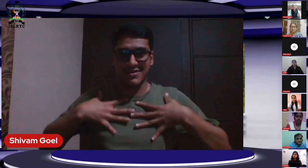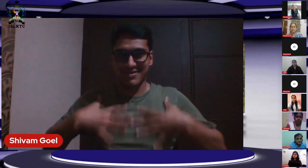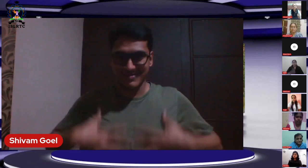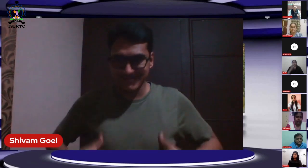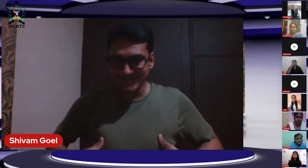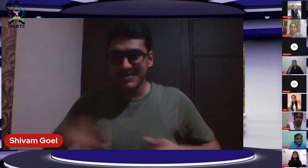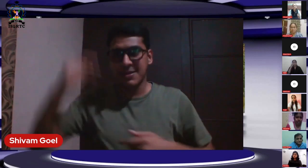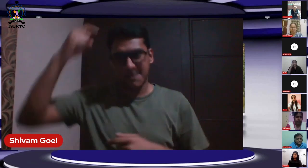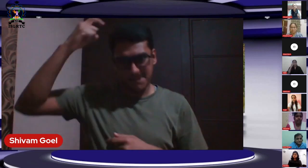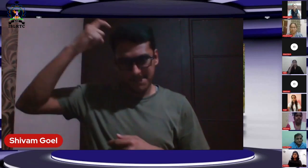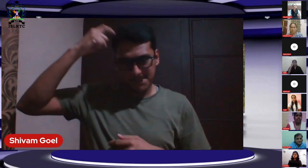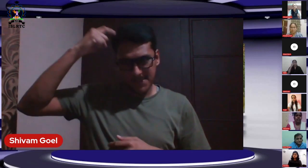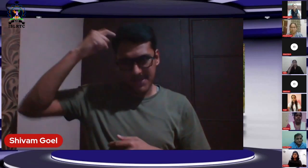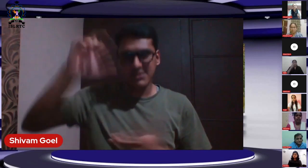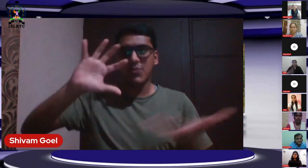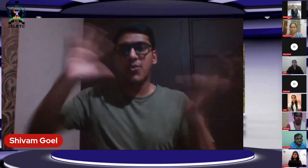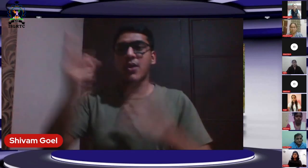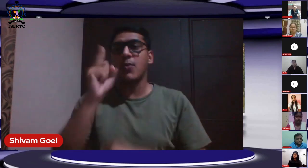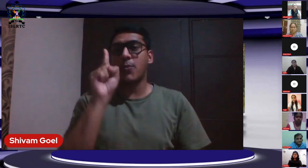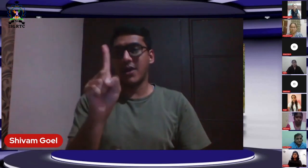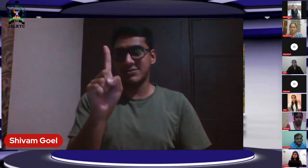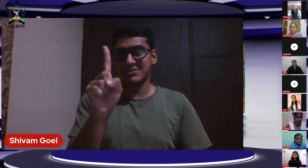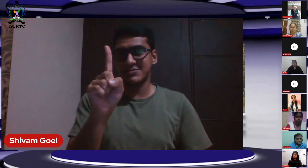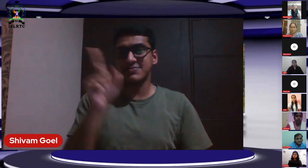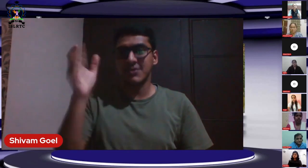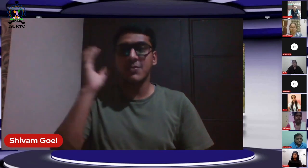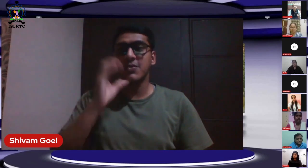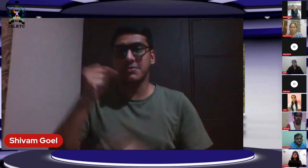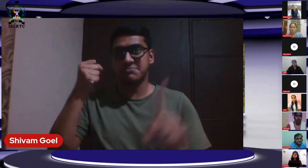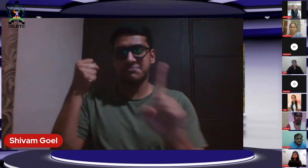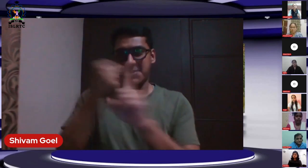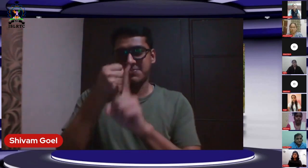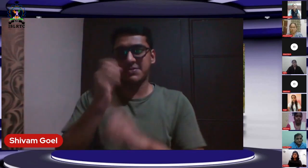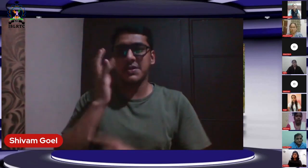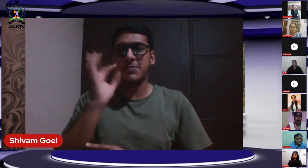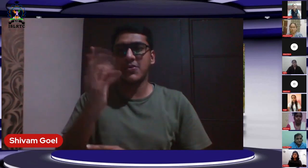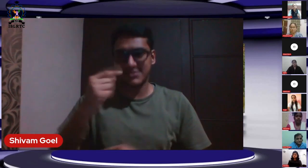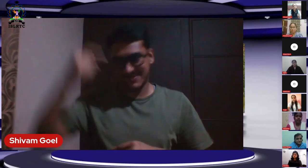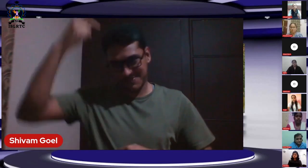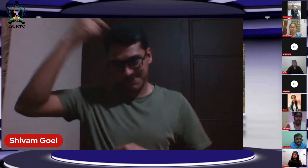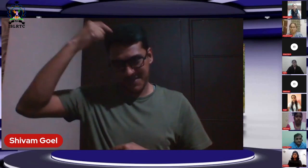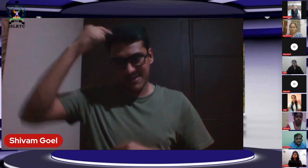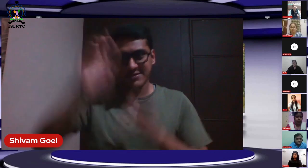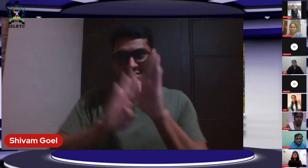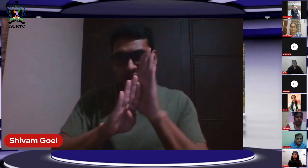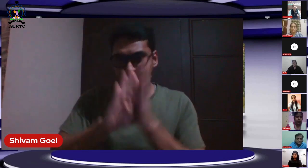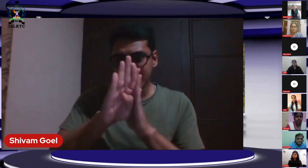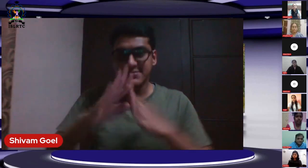गिवन अ वेरी बिग अवेयरनेस एंड द इंपॉर्टेंस ऑफ योगा डे एंड हाउ इट इज